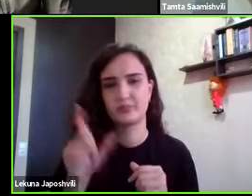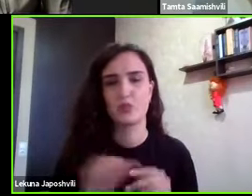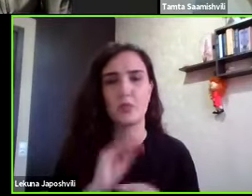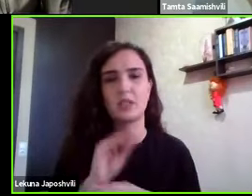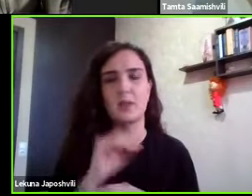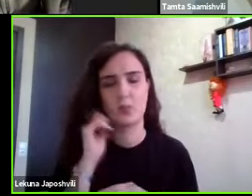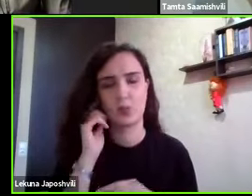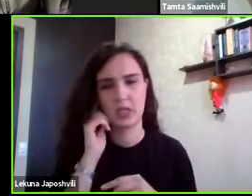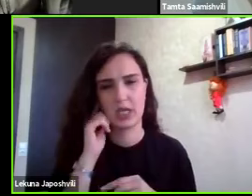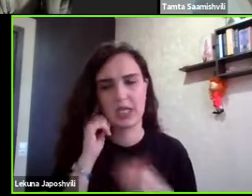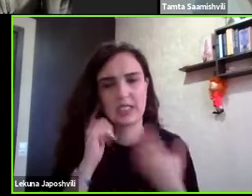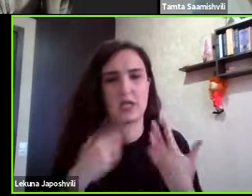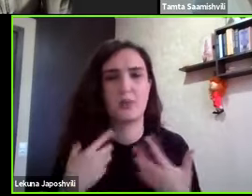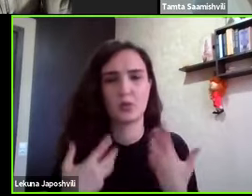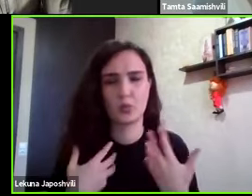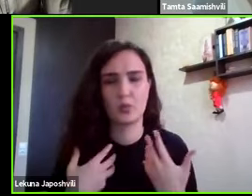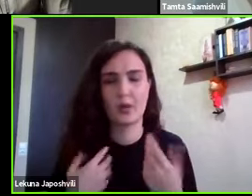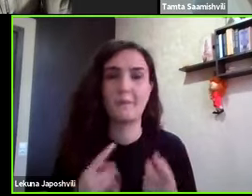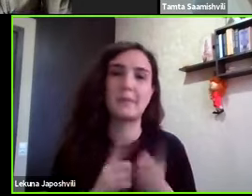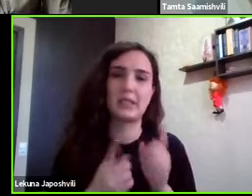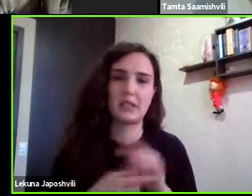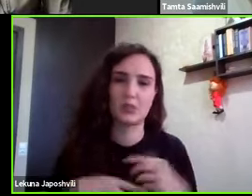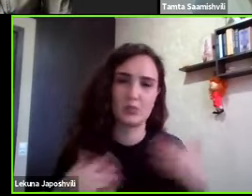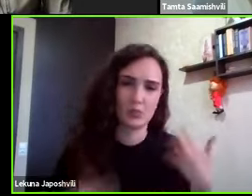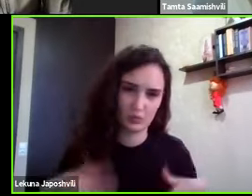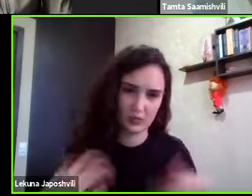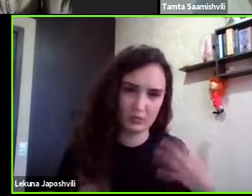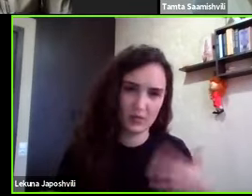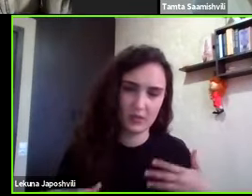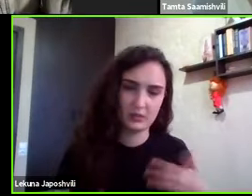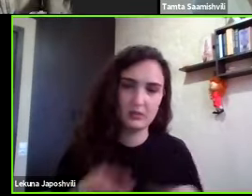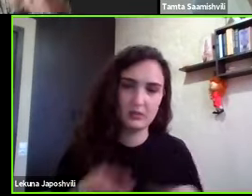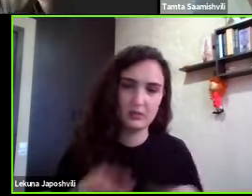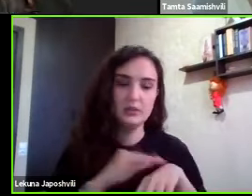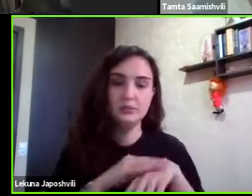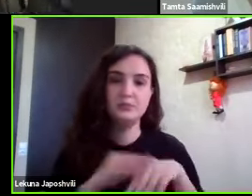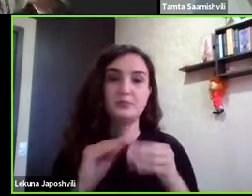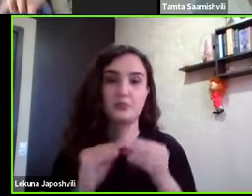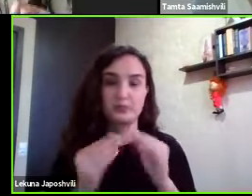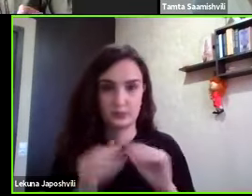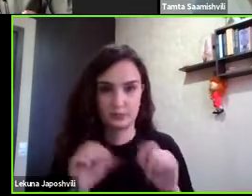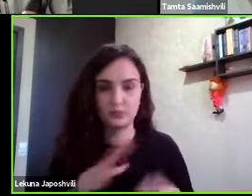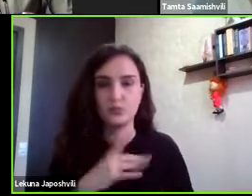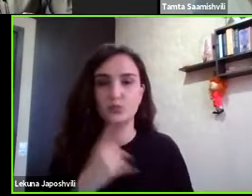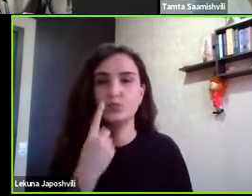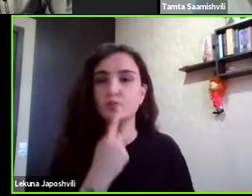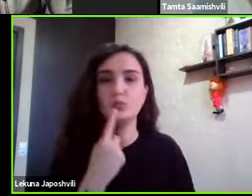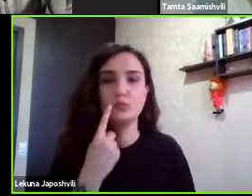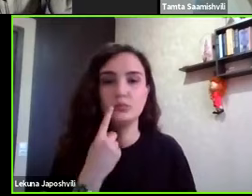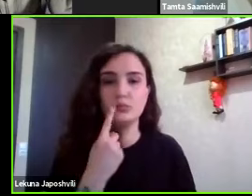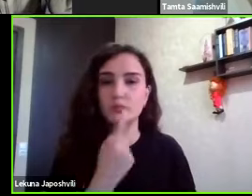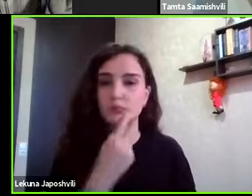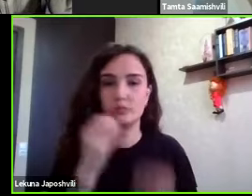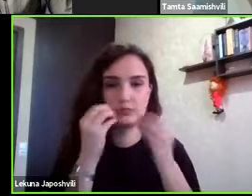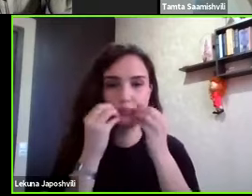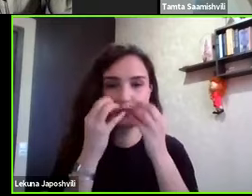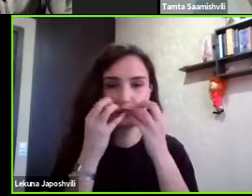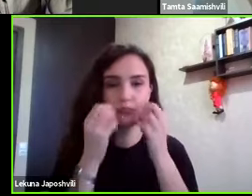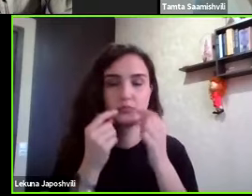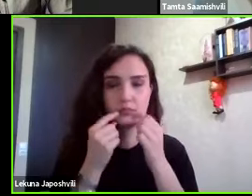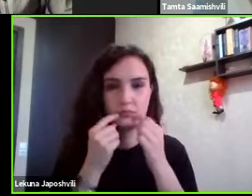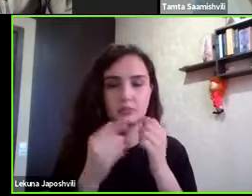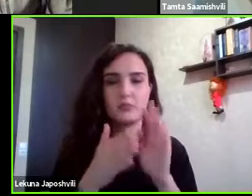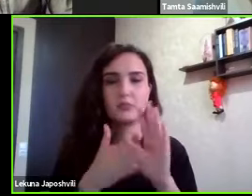მომატებული აგზნებადობა, ან პირიქით მოდუნობა, კანის პრობლემა, შეიძლება ტუჩის კუთხეებზე ნახეთქები კონდეს,